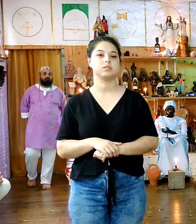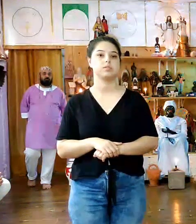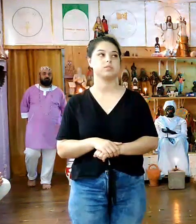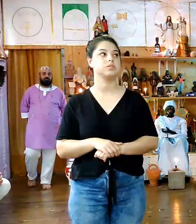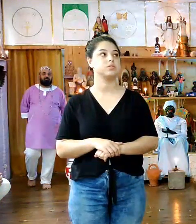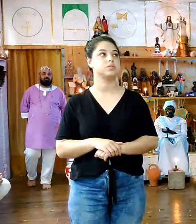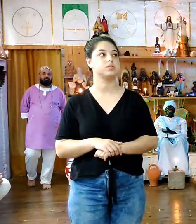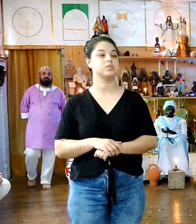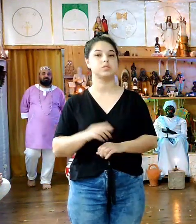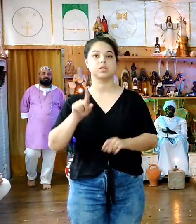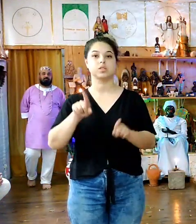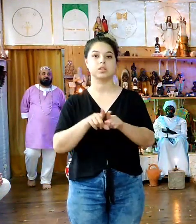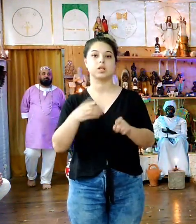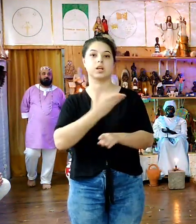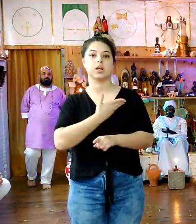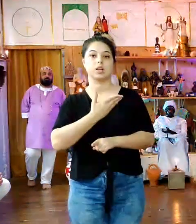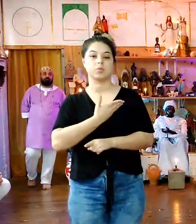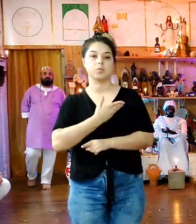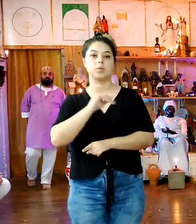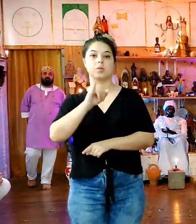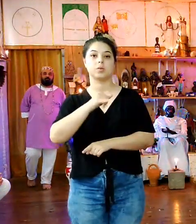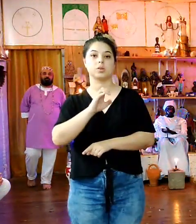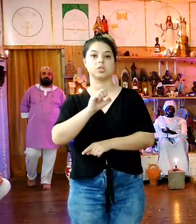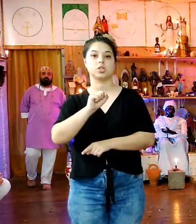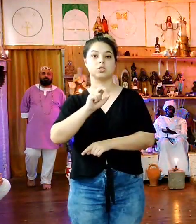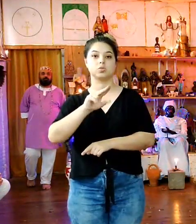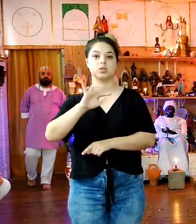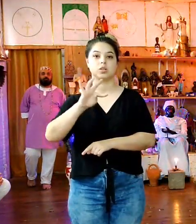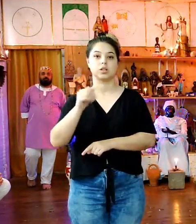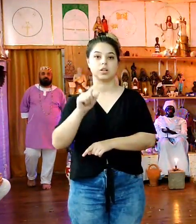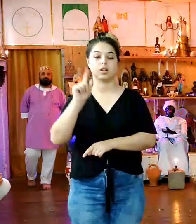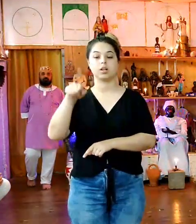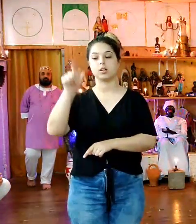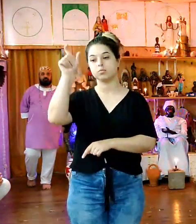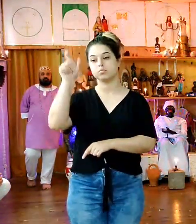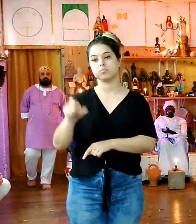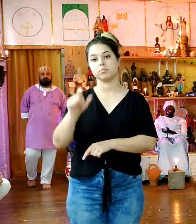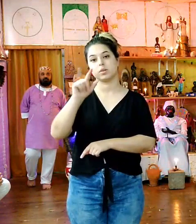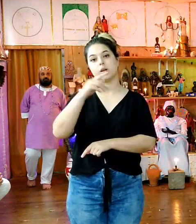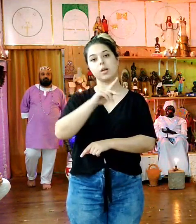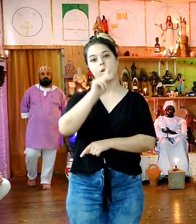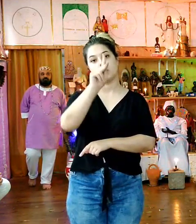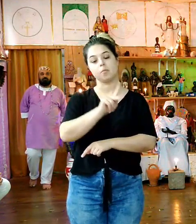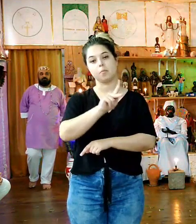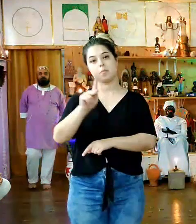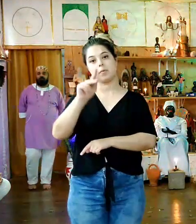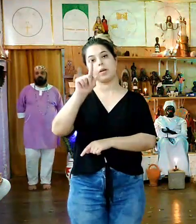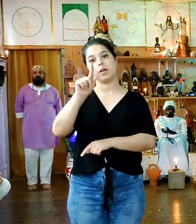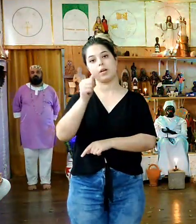o ilustre companheiro jesuíta, Padre Gabriel Malagrida,